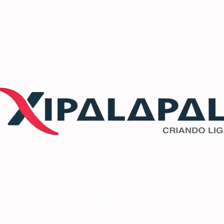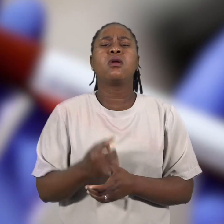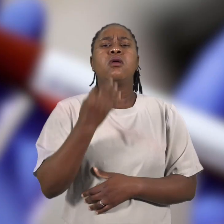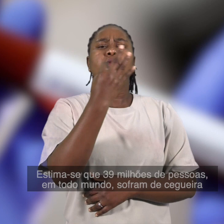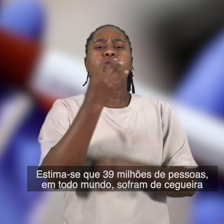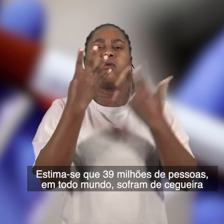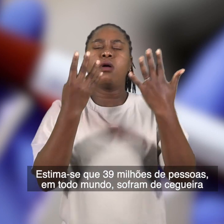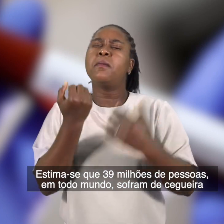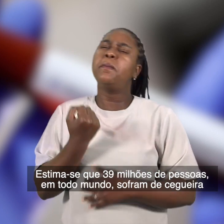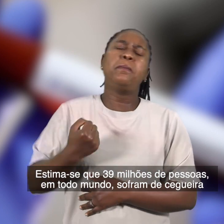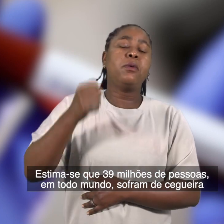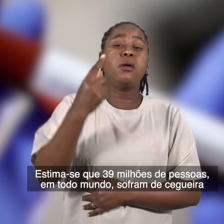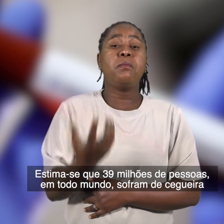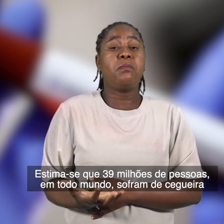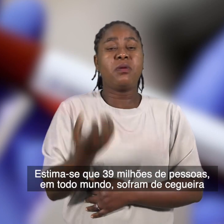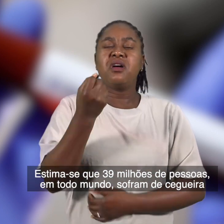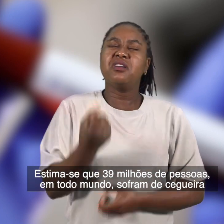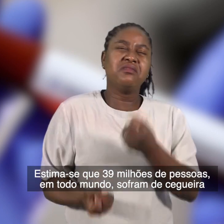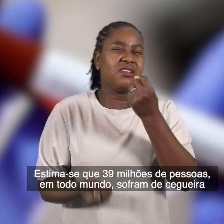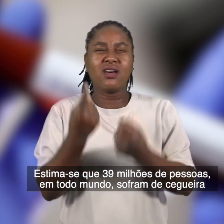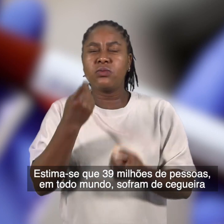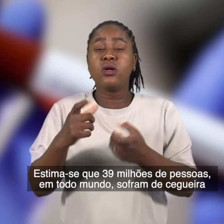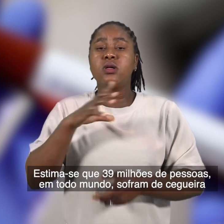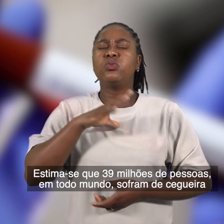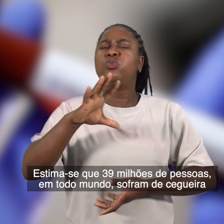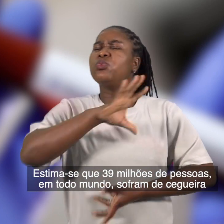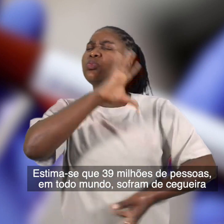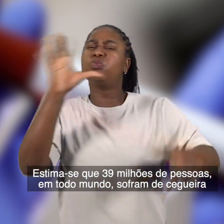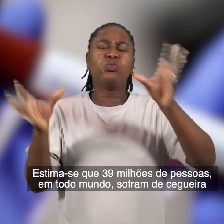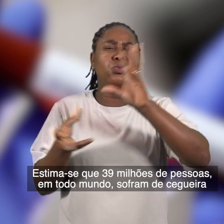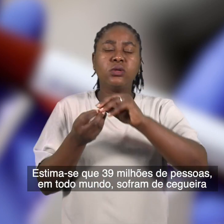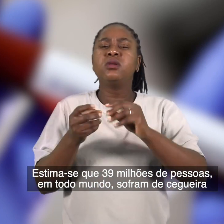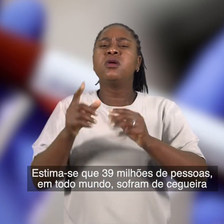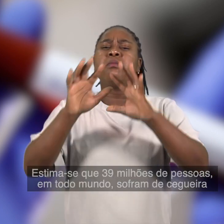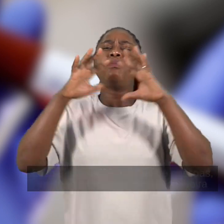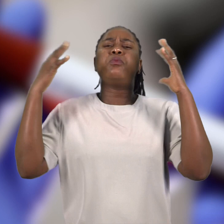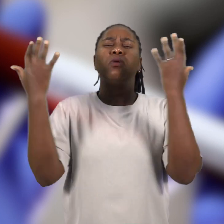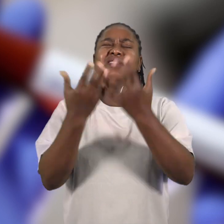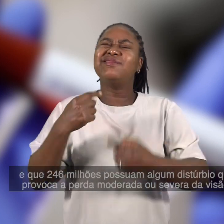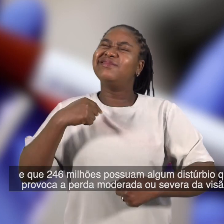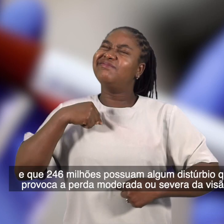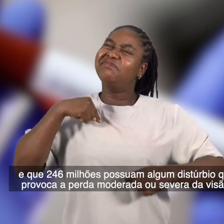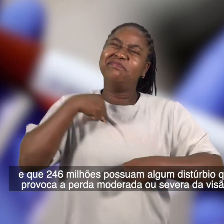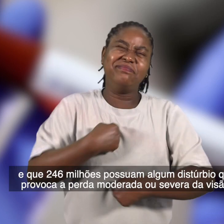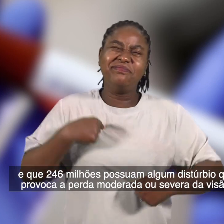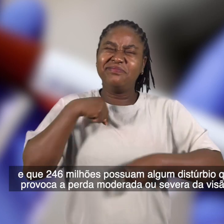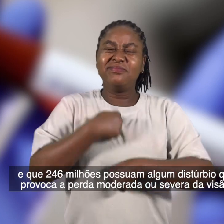Estima-se que 39 milhões de pessoas em todo o mundo sofram de cegueira e que 246 milhões